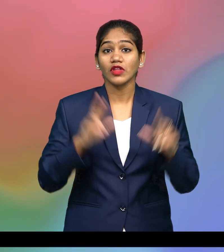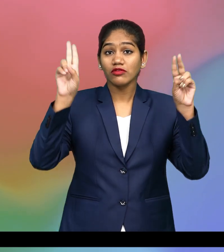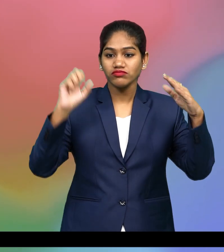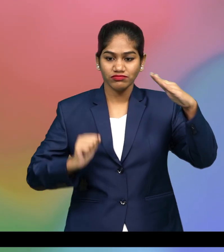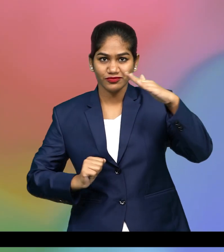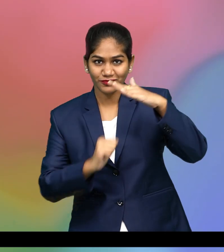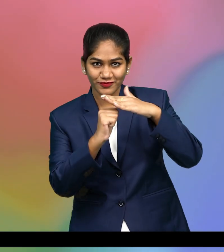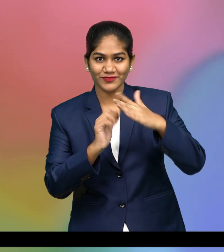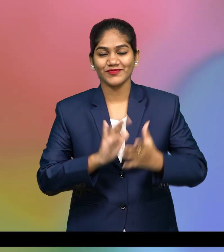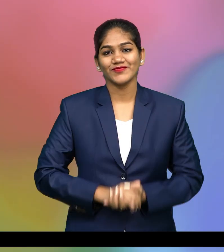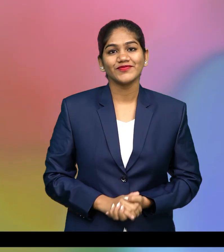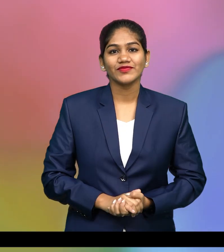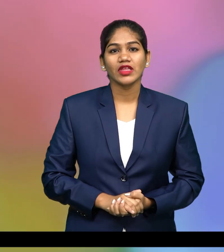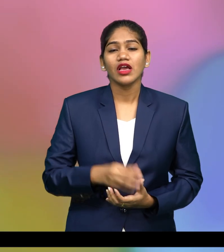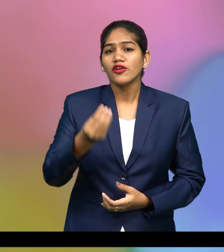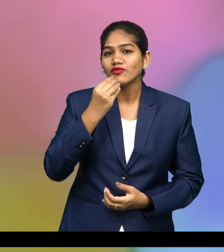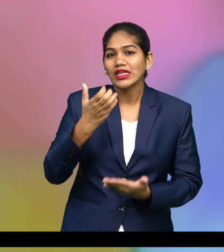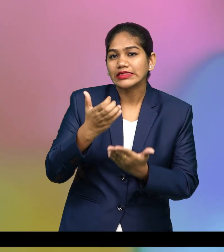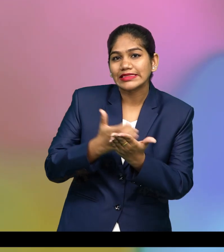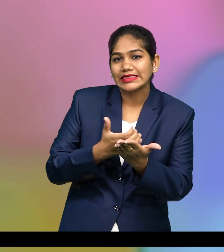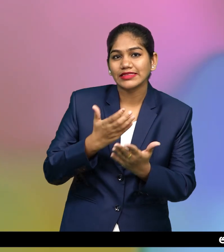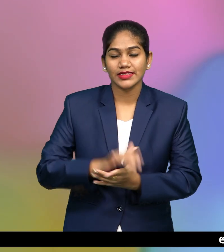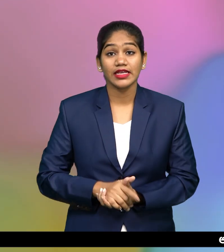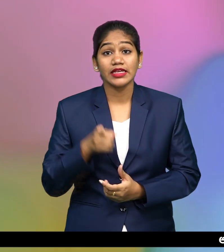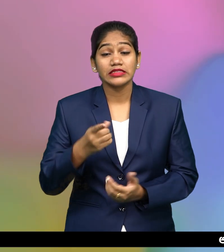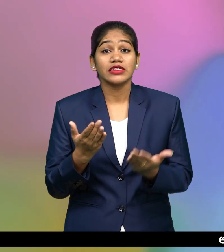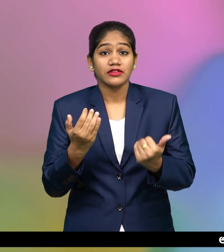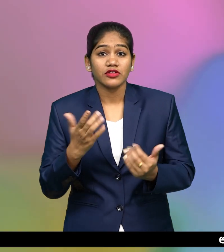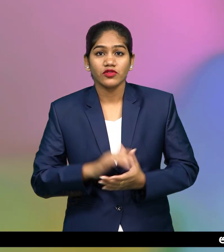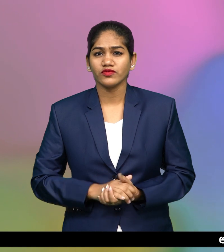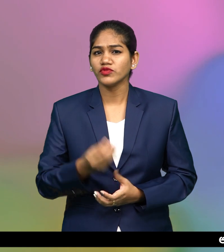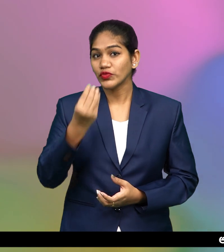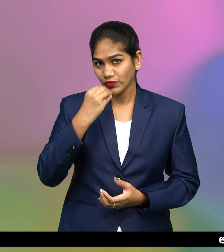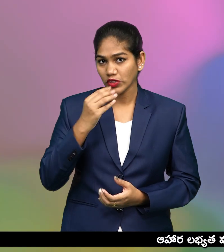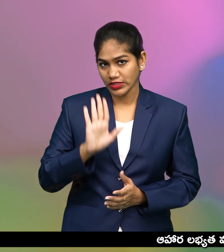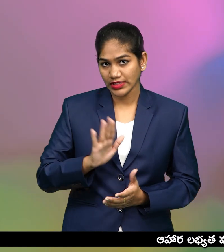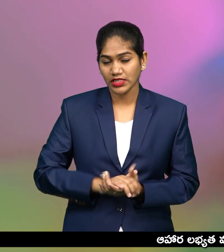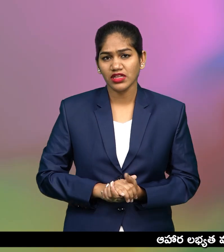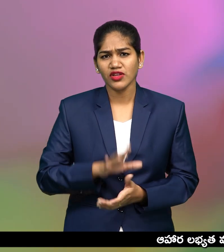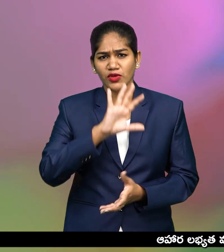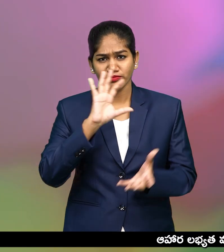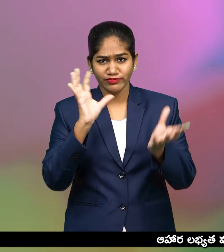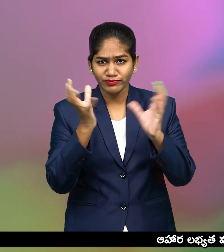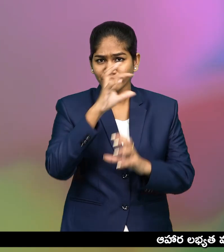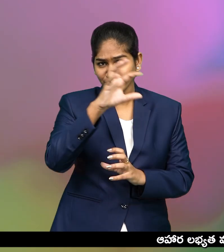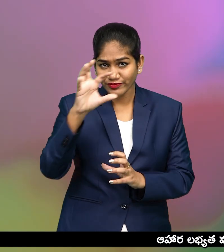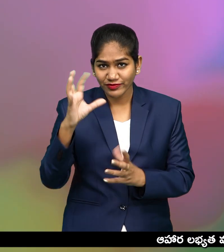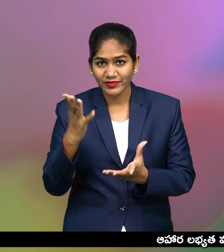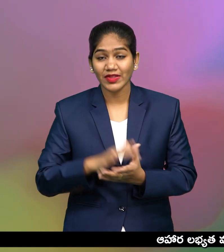ముగింపు. ఆహార భద్రత అనేది ఒక దేశంలో ఆహార లభ్యత మరియు ఆ